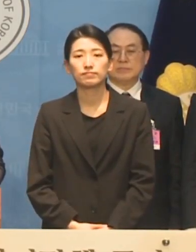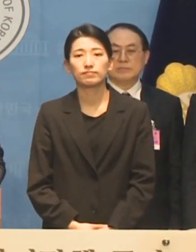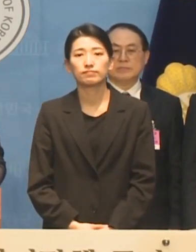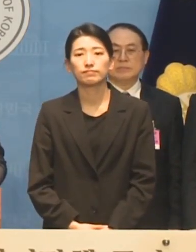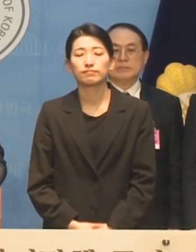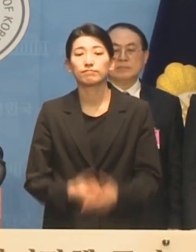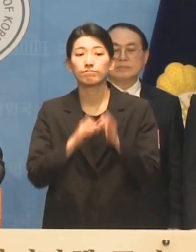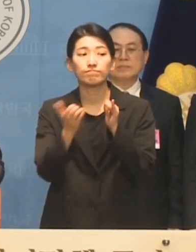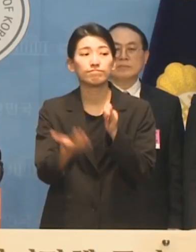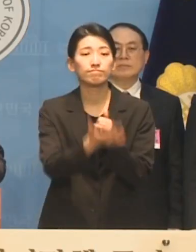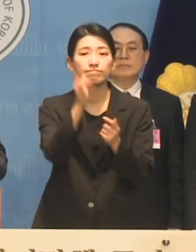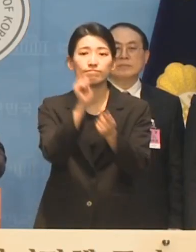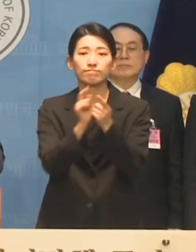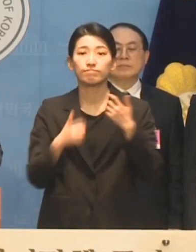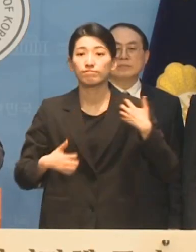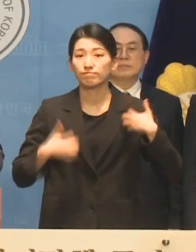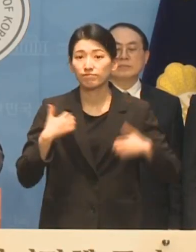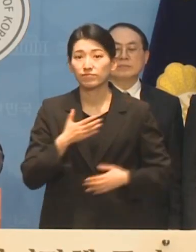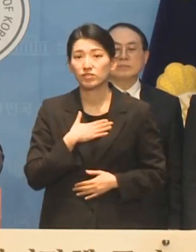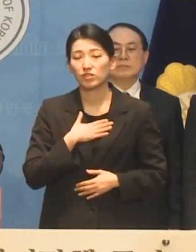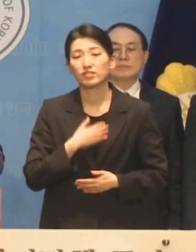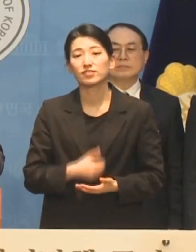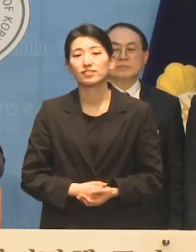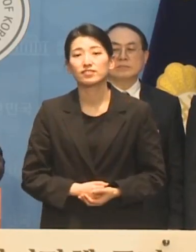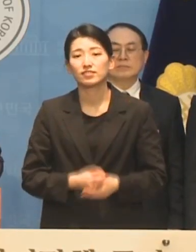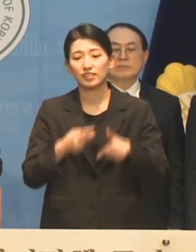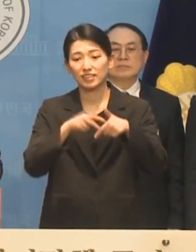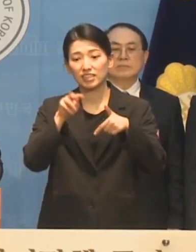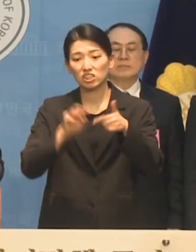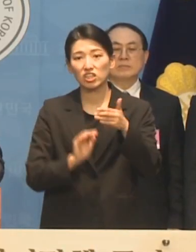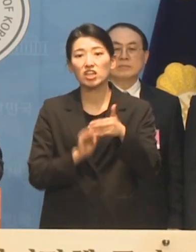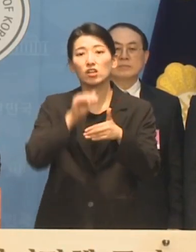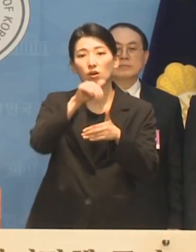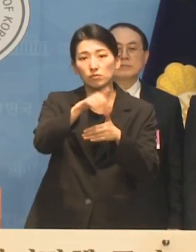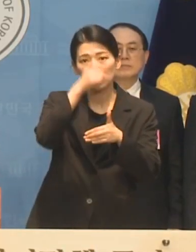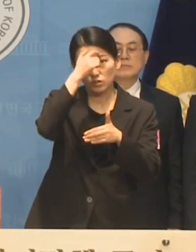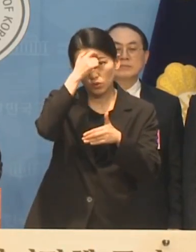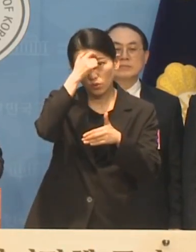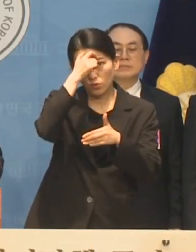국민 여러분들 반갑습니다. 저는 인천 넘치는 교회를 담임하고 있는 이훈 목사입니다.